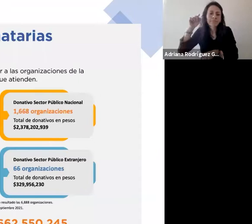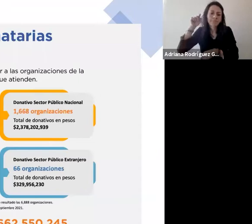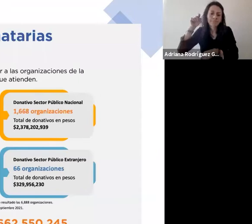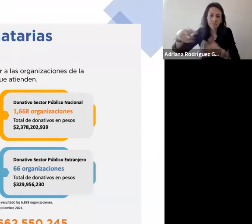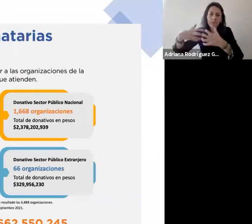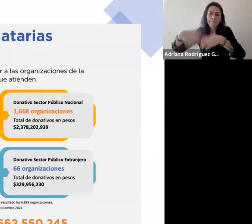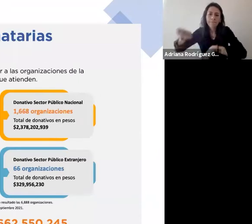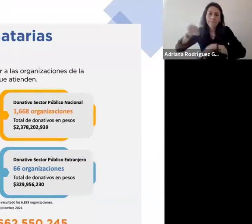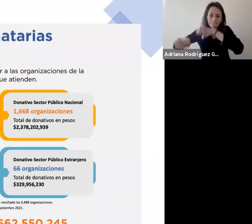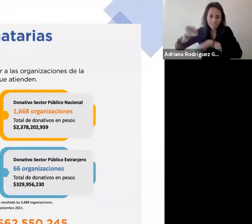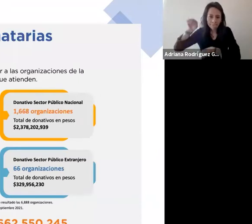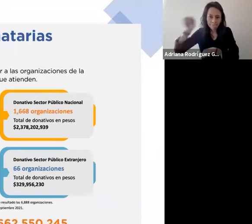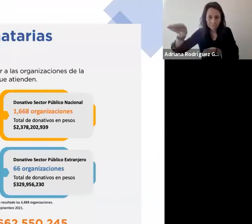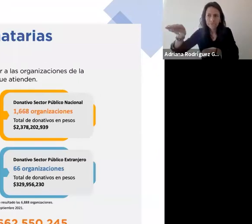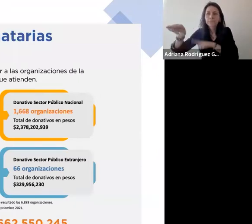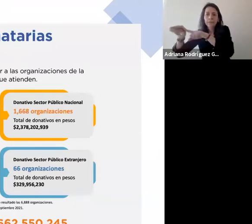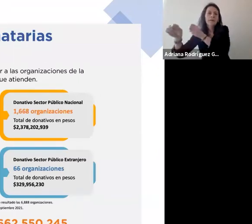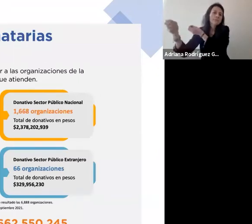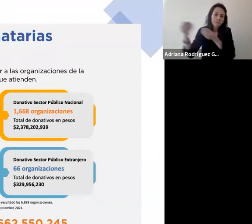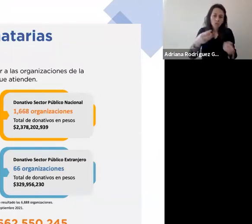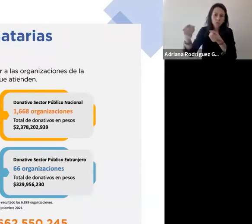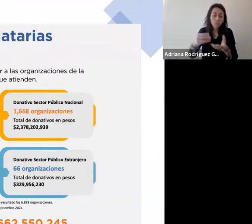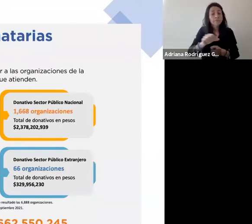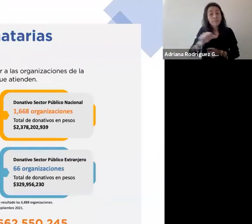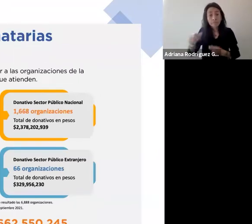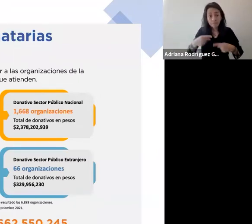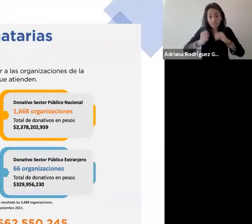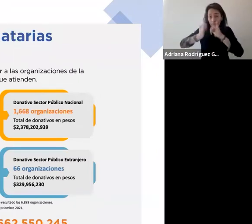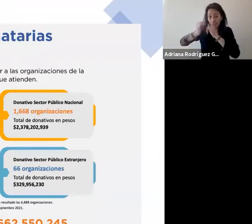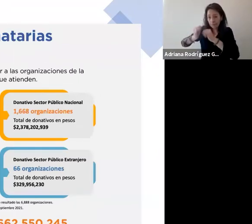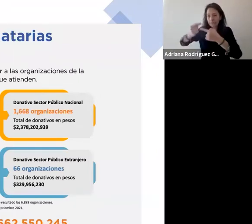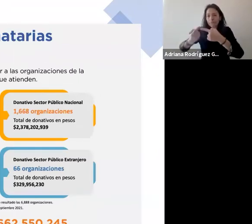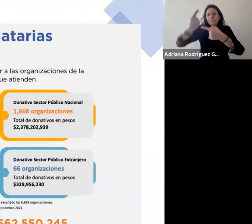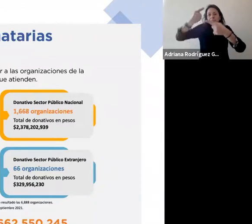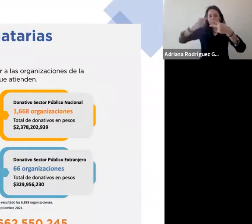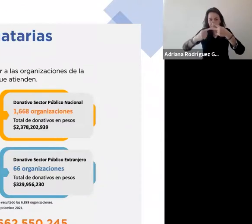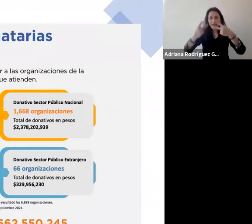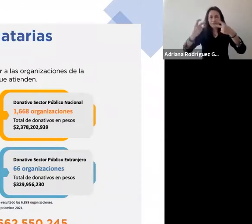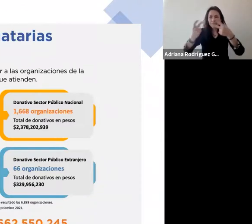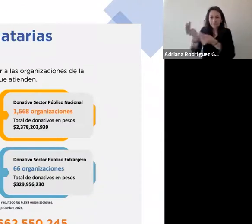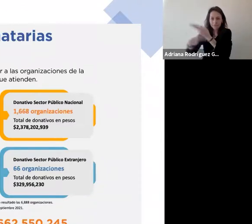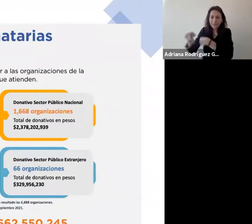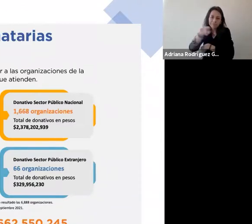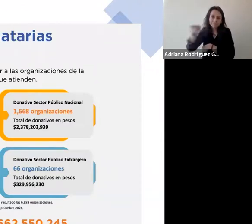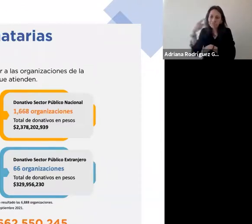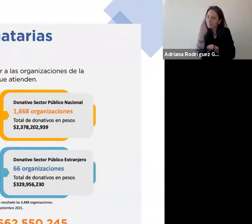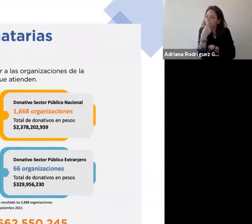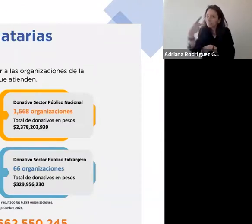más organizaciones. Las personas físicas son la segunda fuente de ingresos para las organizaciones